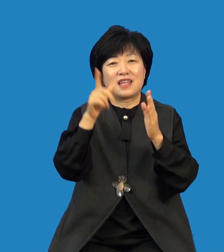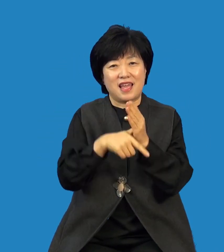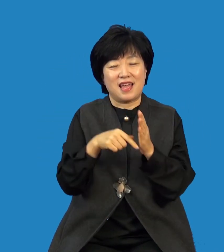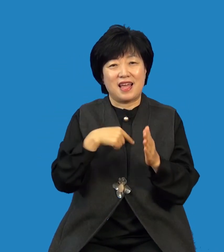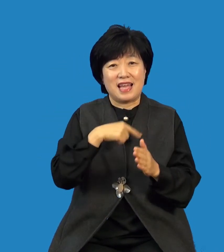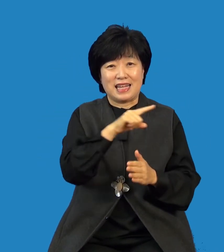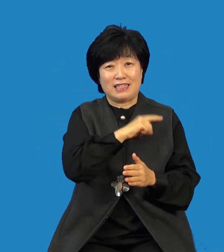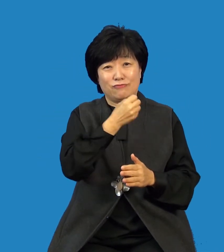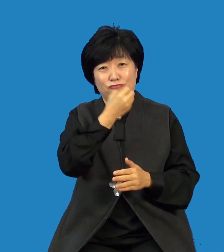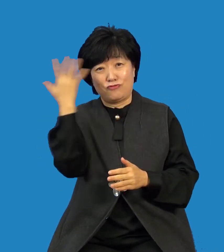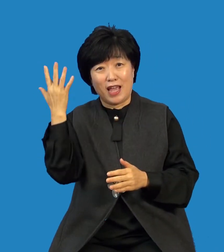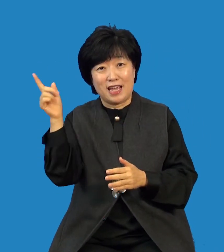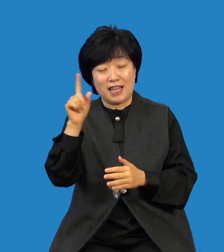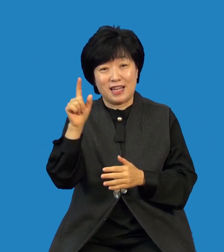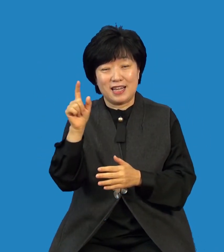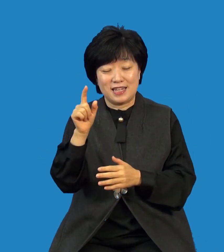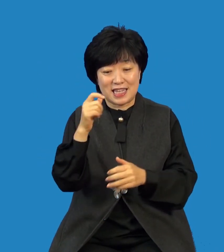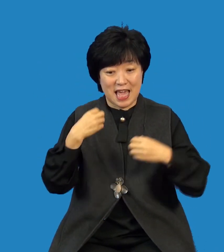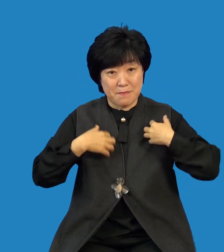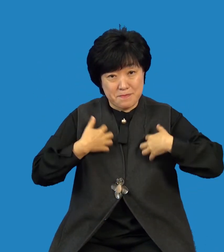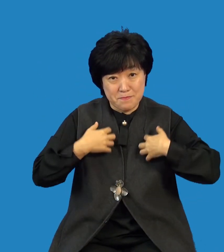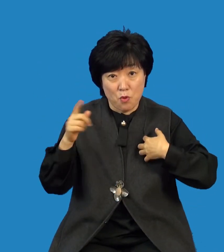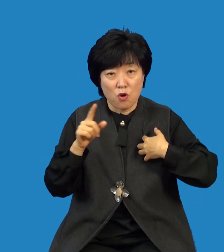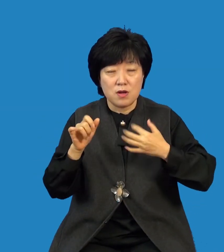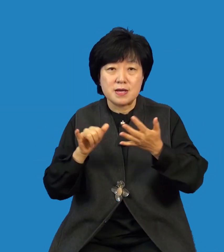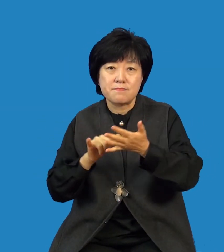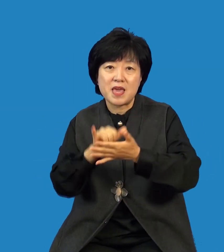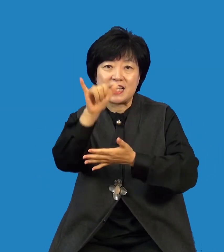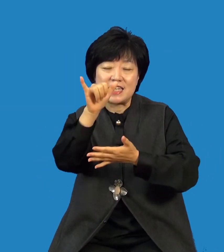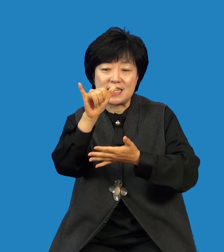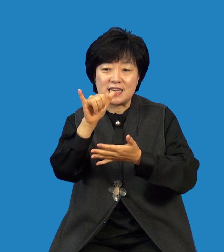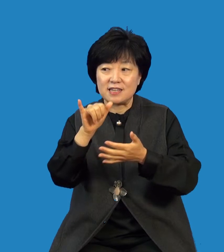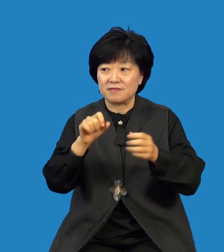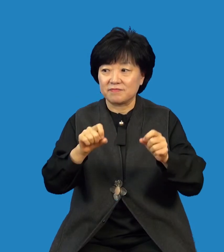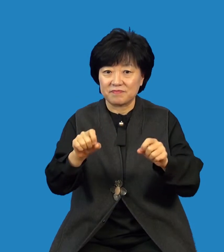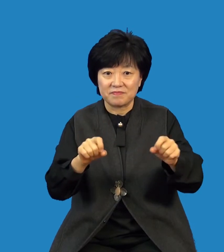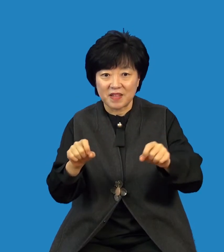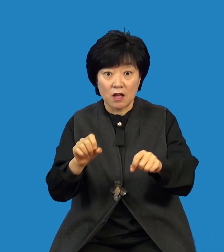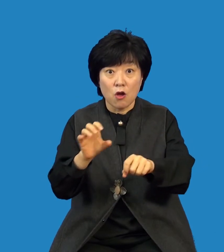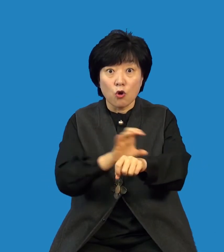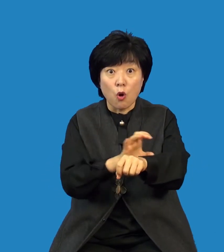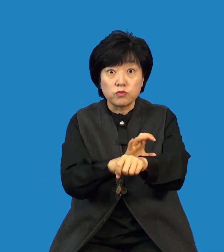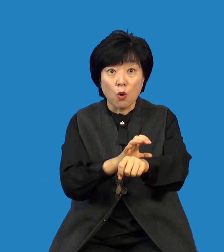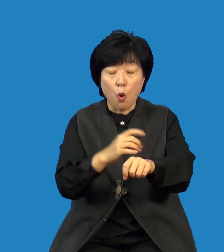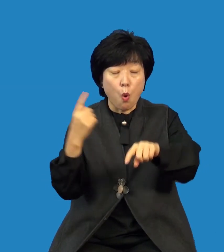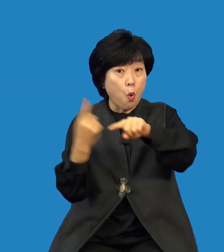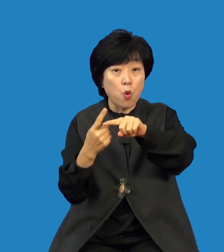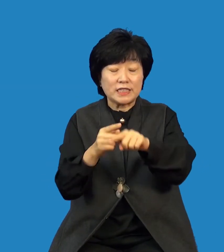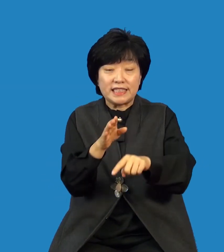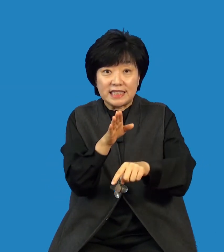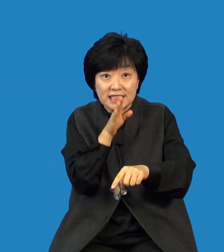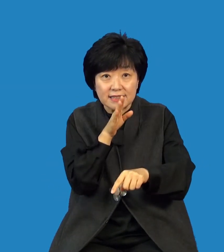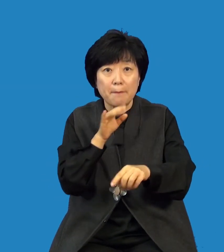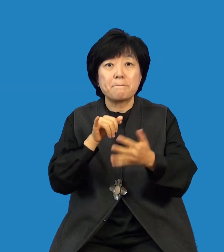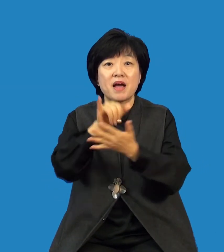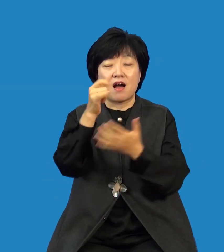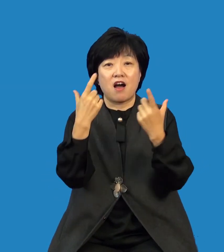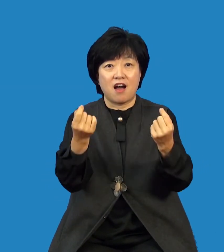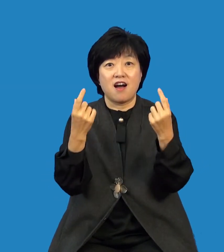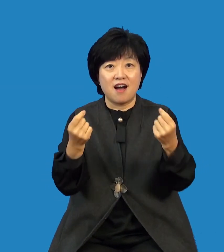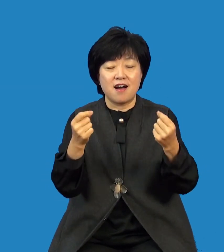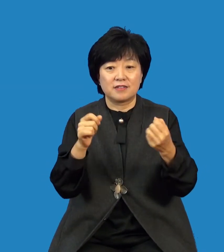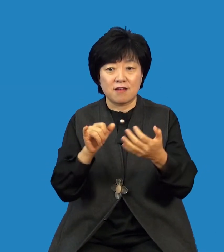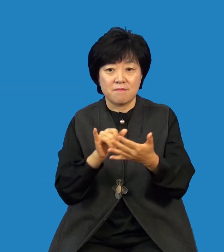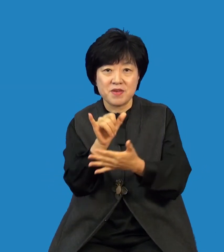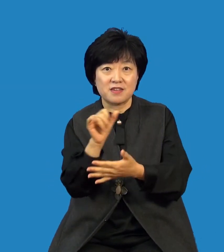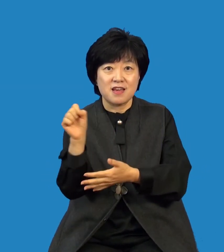하나가 그 비행기 시뮬레이터 하는 거였어요. 그러니까 컴퓨터 게임인데 진짜 비행기하고 똑같이 만들어 놓고 비행기에서